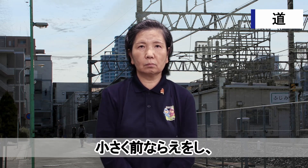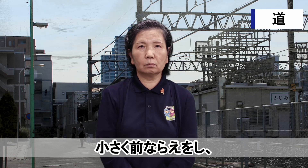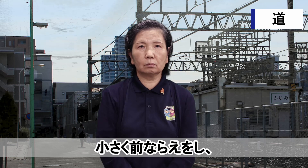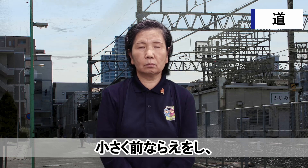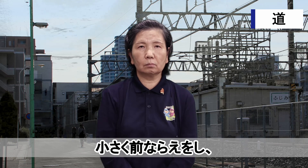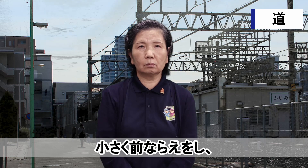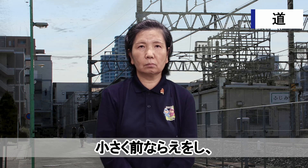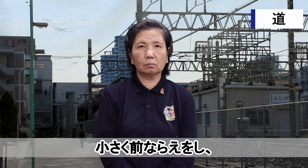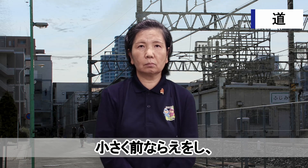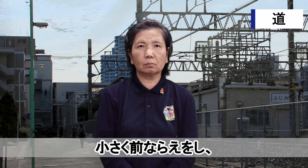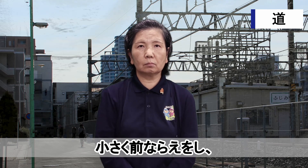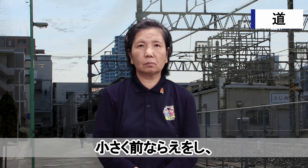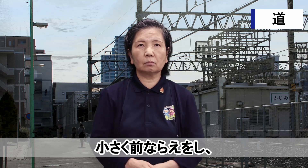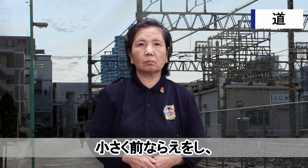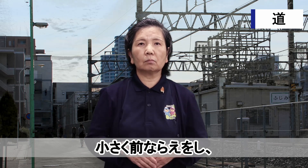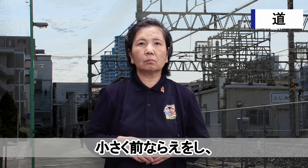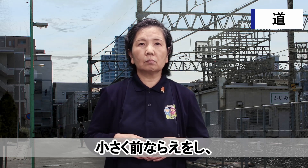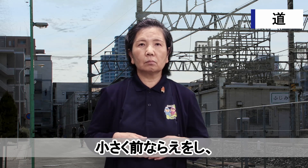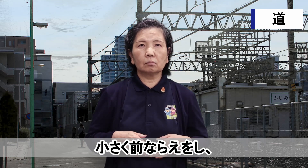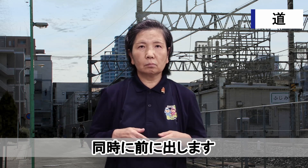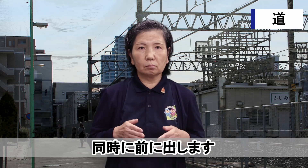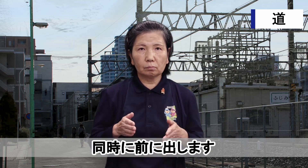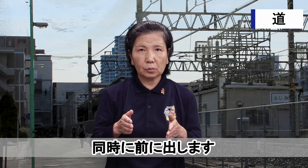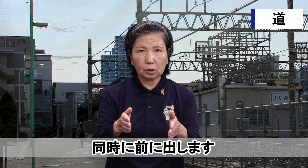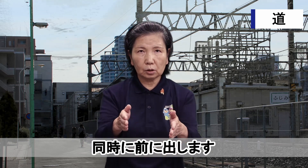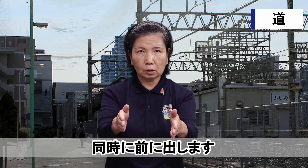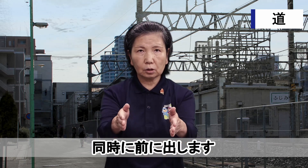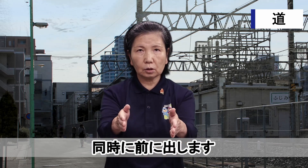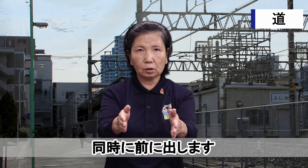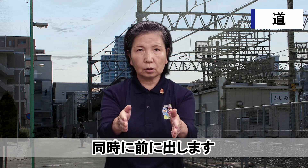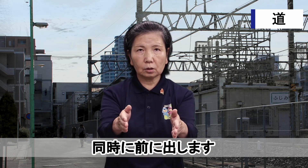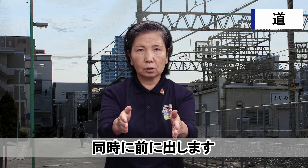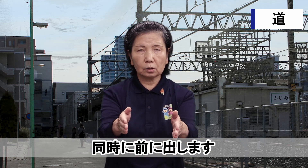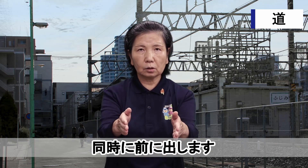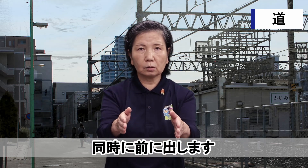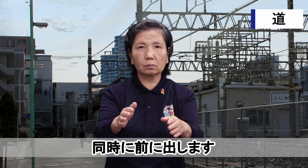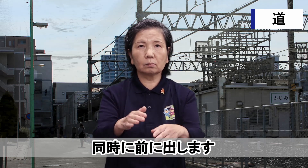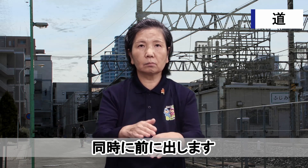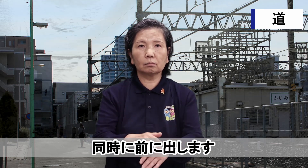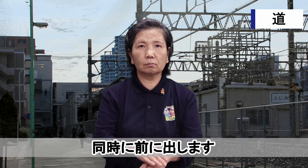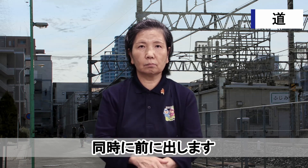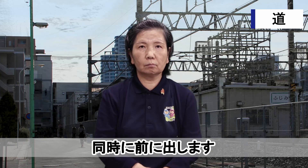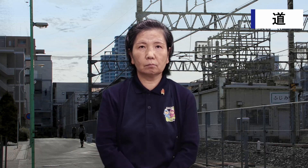小さく前習いをし、同時に前に出します。